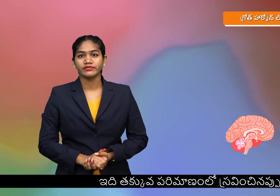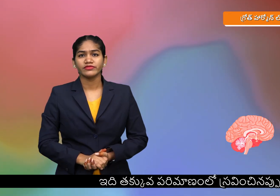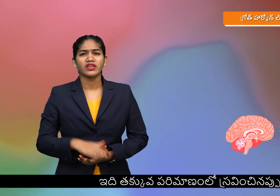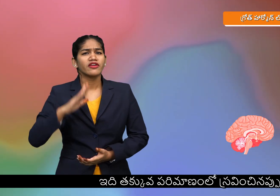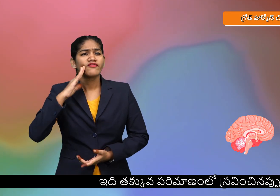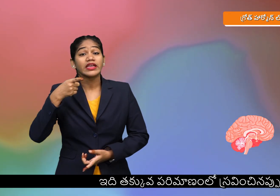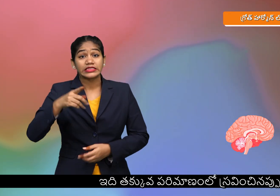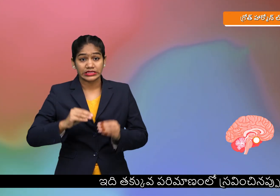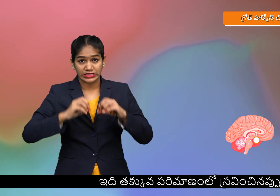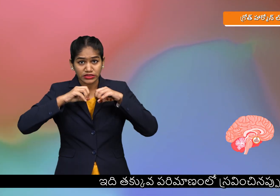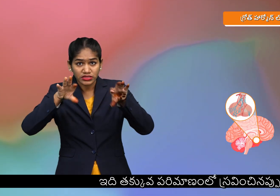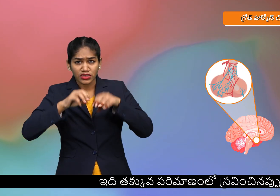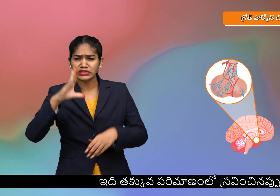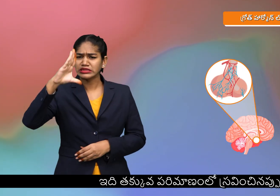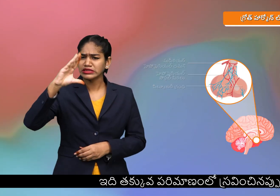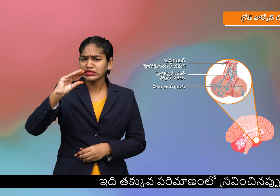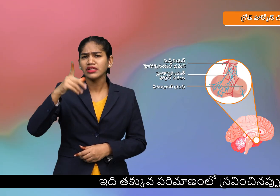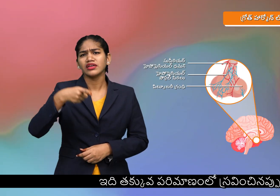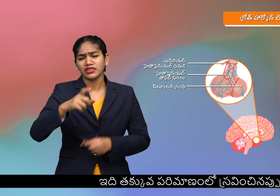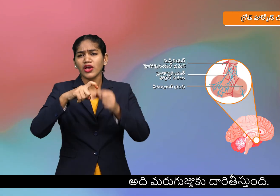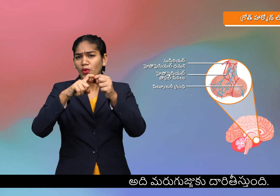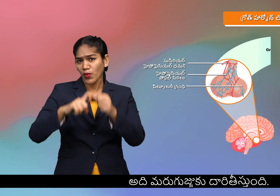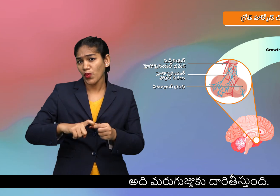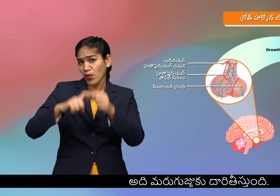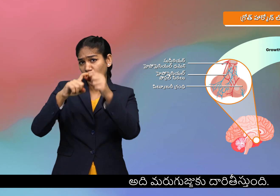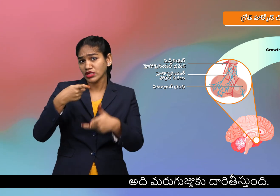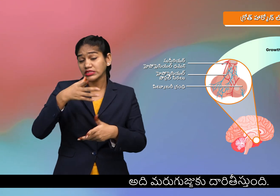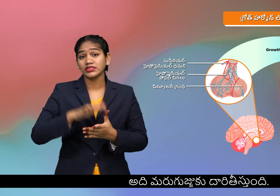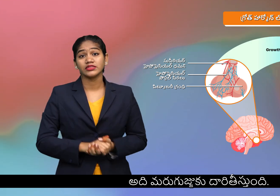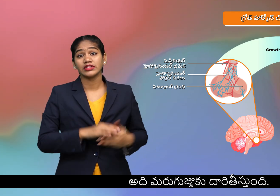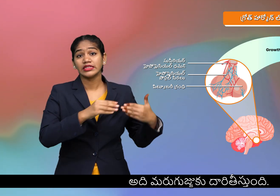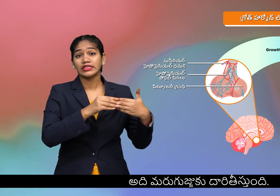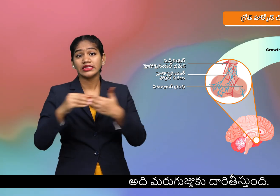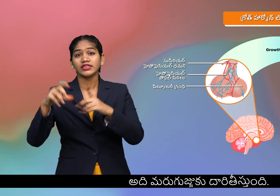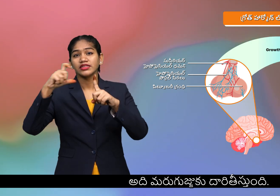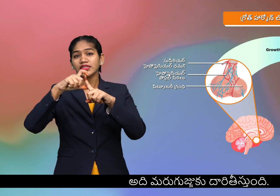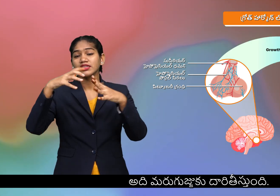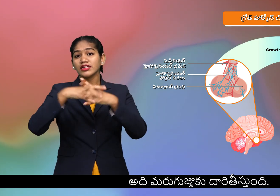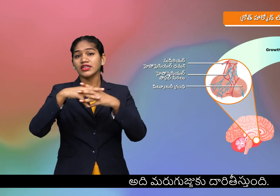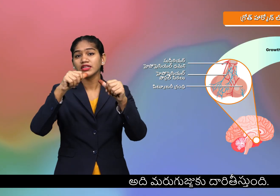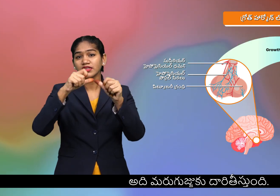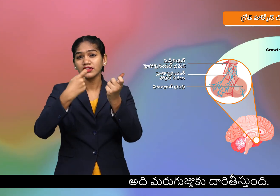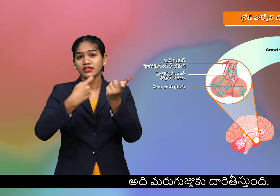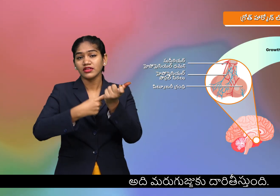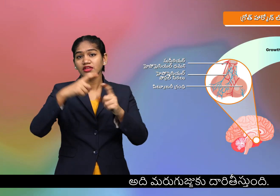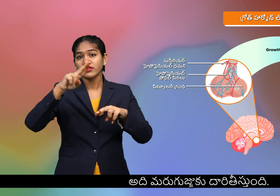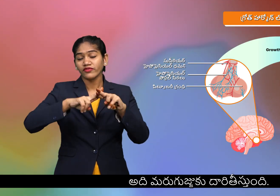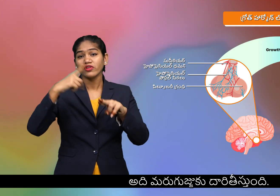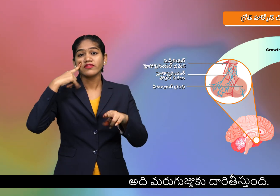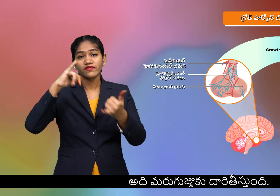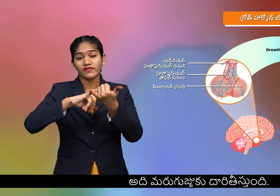ఇది తక్కువ పరిమాణంలో స్రవించినప్పుడు ఇది మరుగుజ్జుకు దారితీస్తుంది.